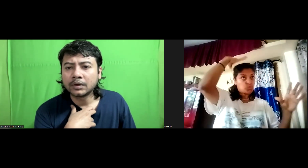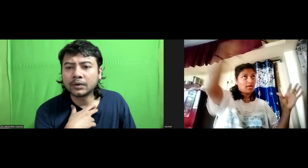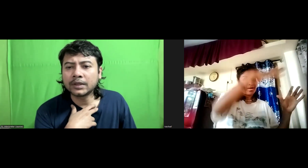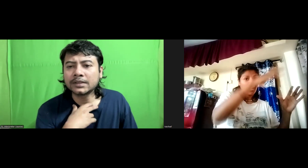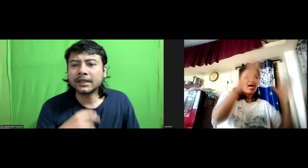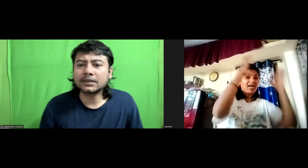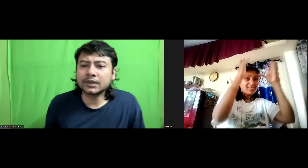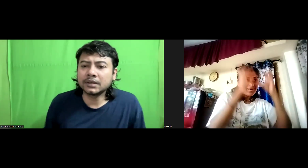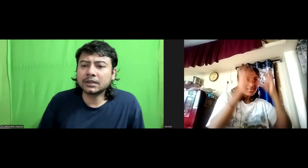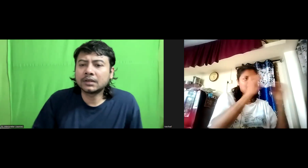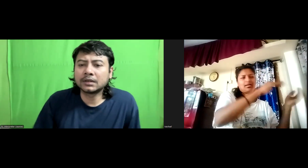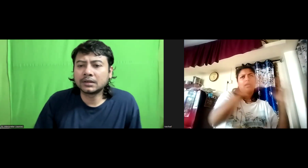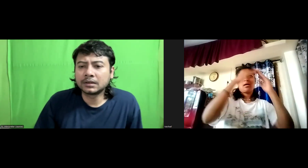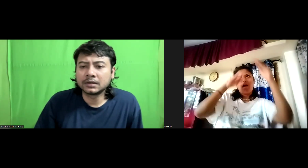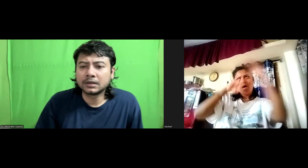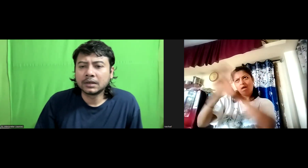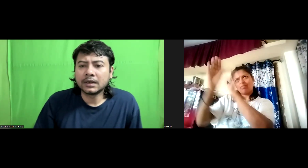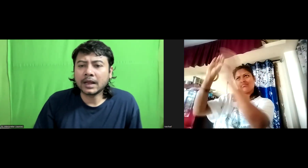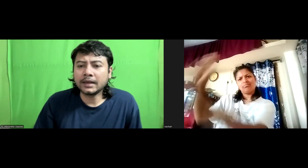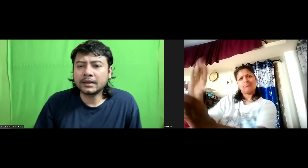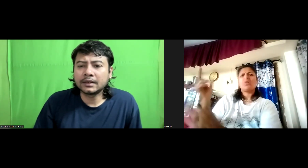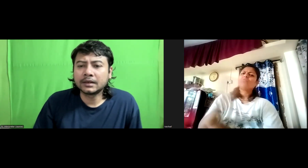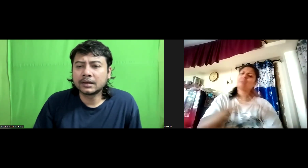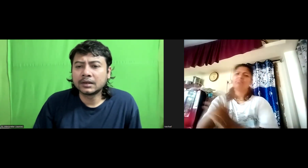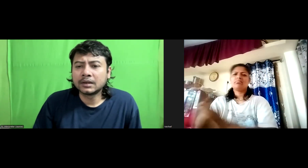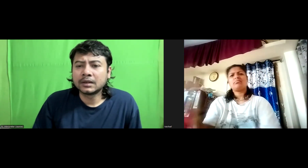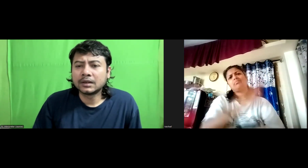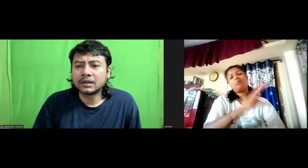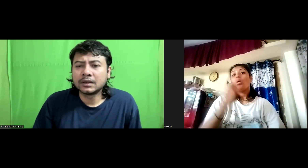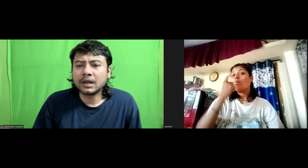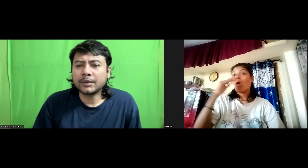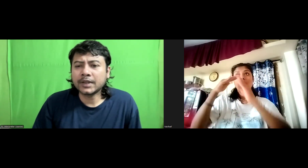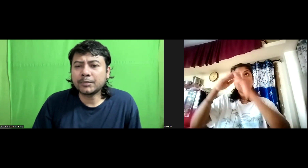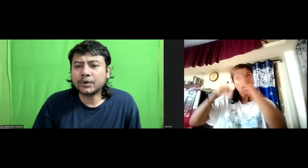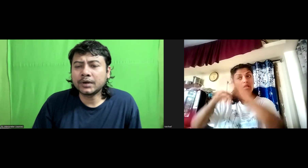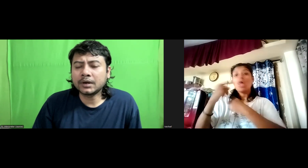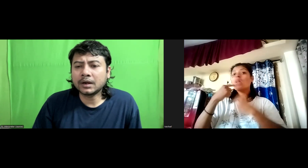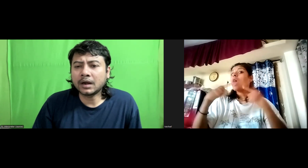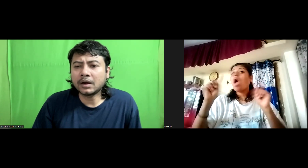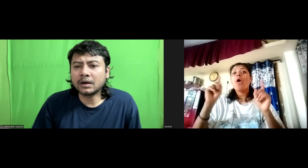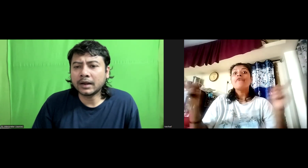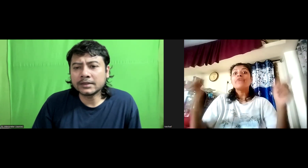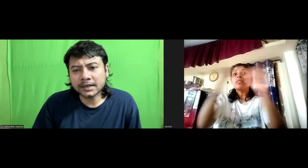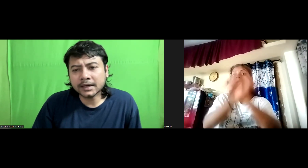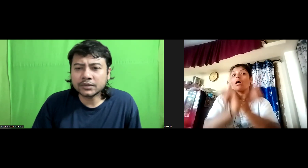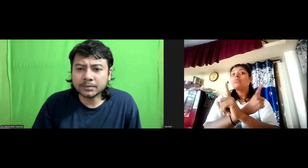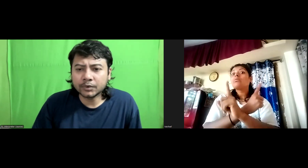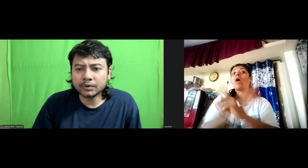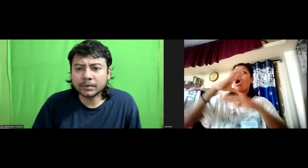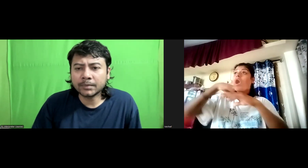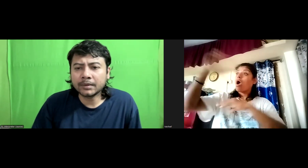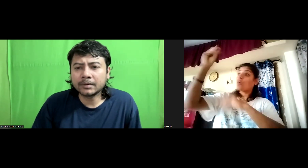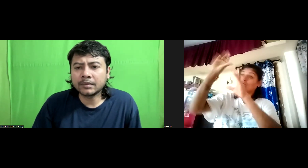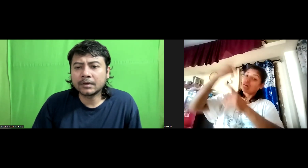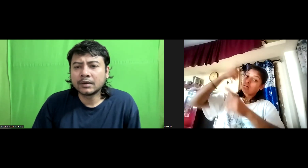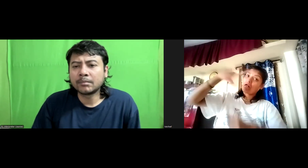नियर योर पूजा नो, दे आर रूम. सेइंग एक्चुअली नाइट, हाँ, बिकॉज आई पुट इट इनसाइड आउटसाइड बोथ,